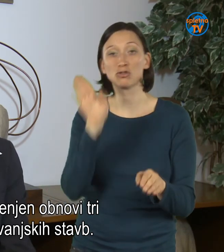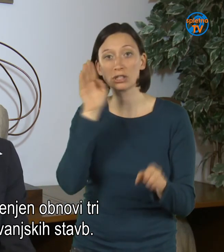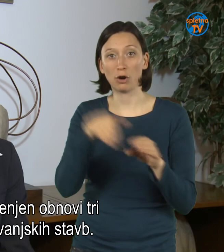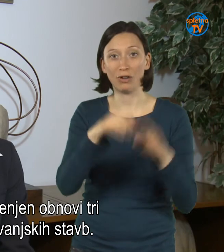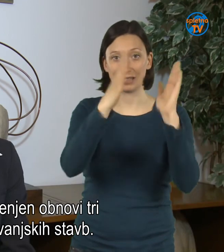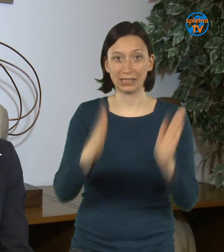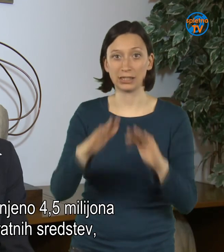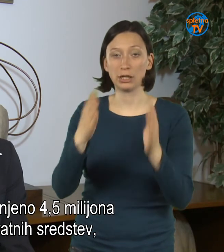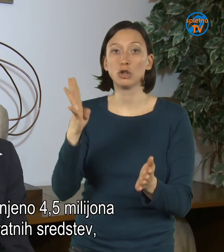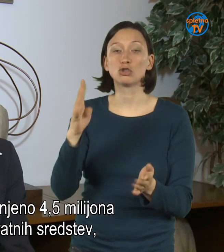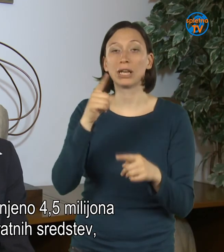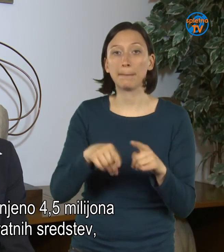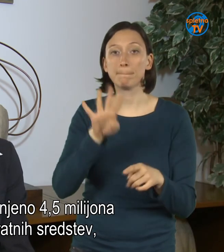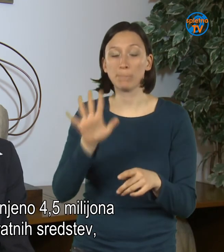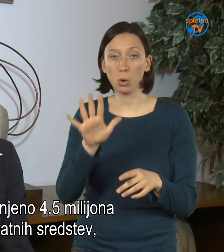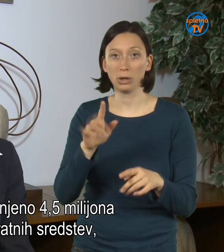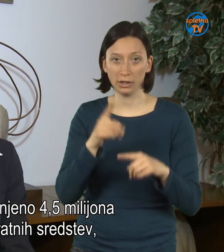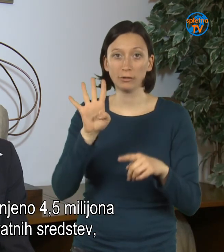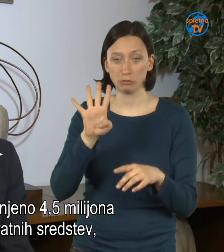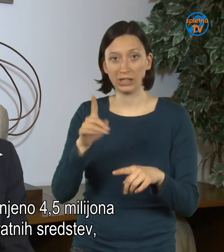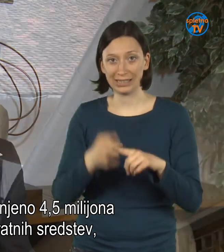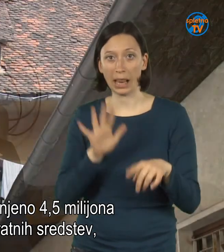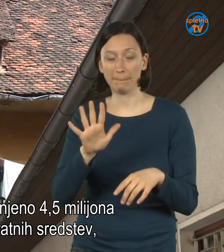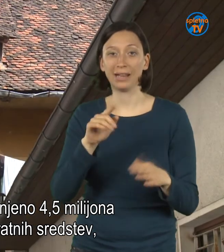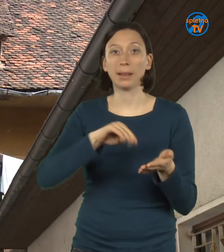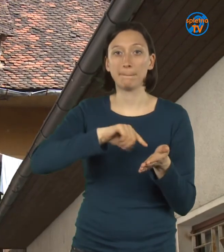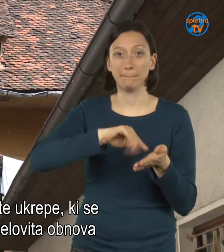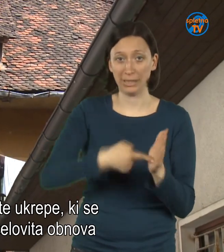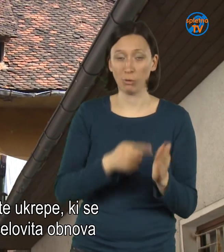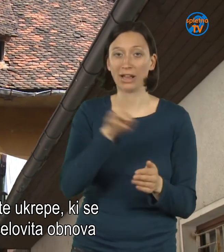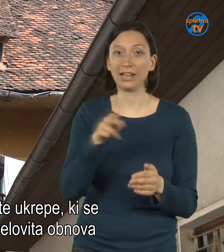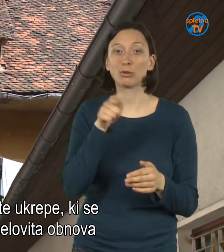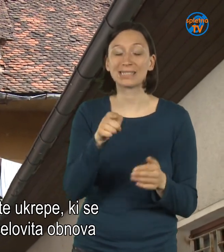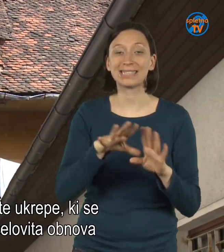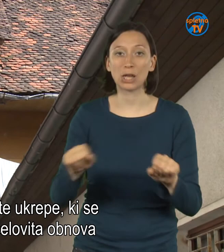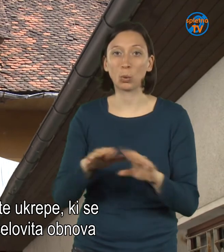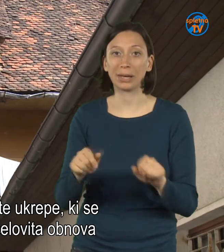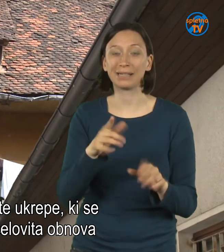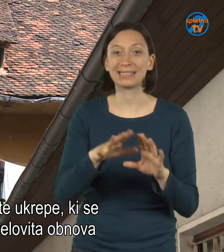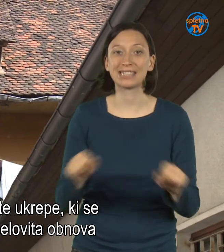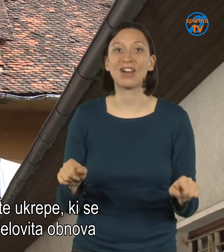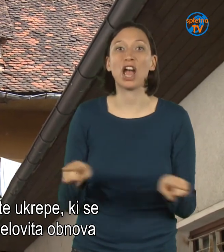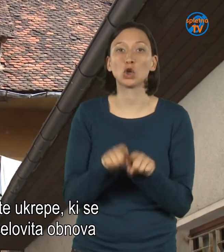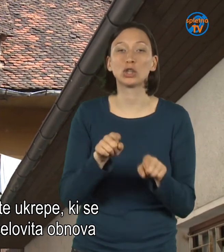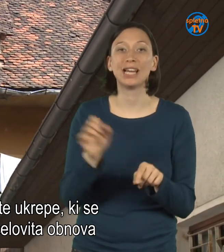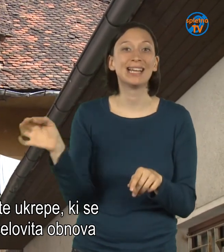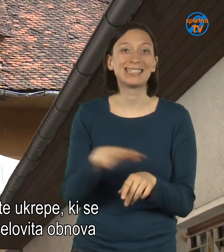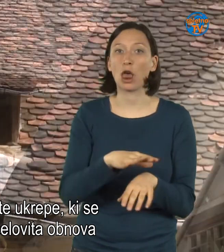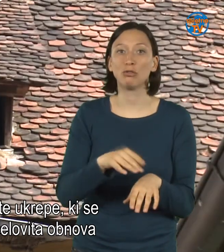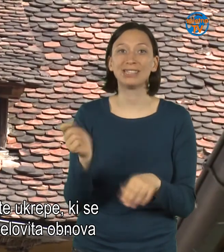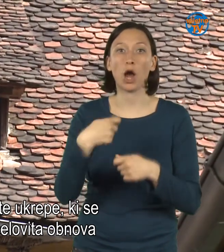stanovanjskih stavb, skupaj je na voljo 4,5 milijona evrov nepovratnih sredstev, in sicer za tiste ukrepe, ki se izvajajo